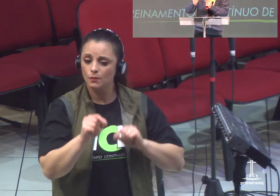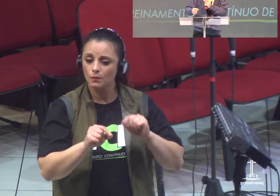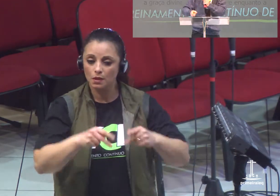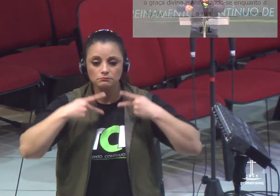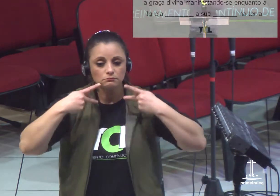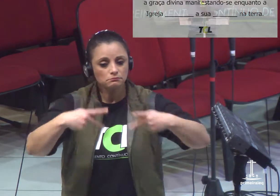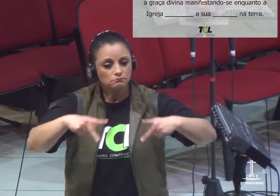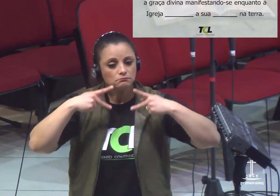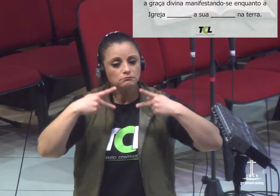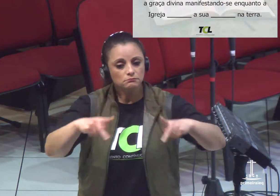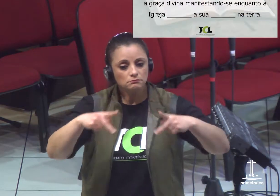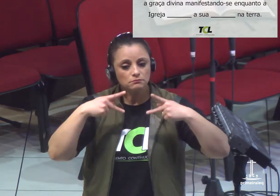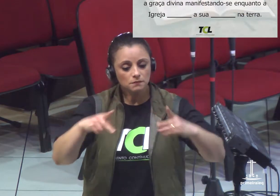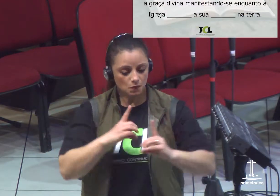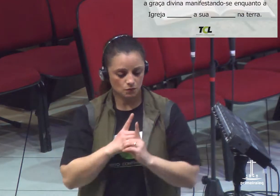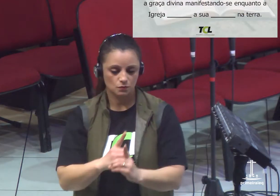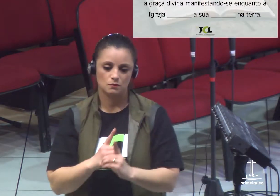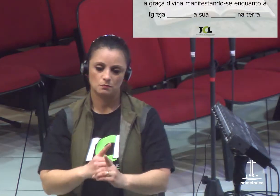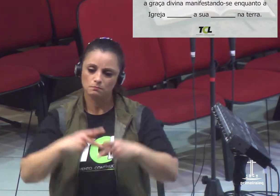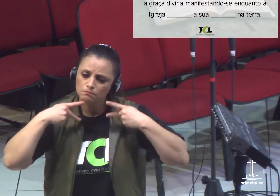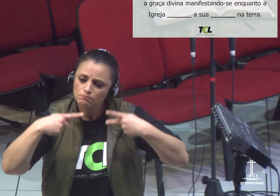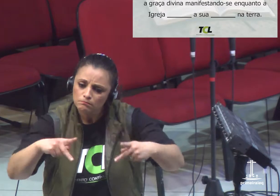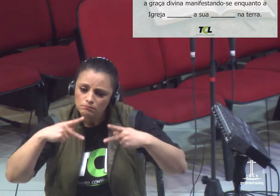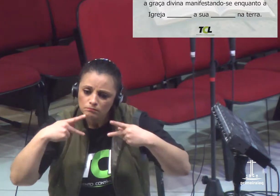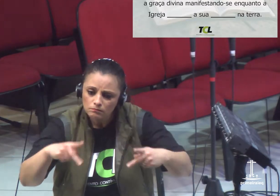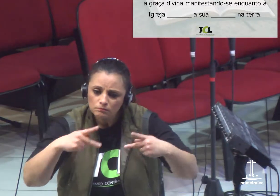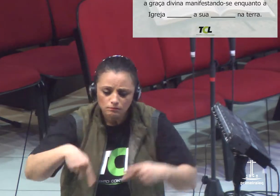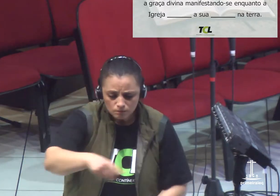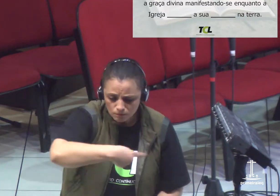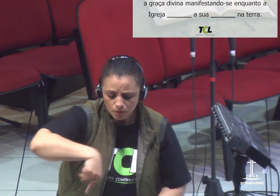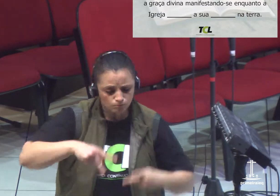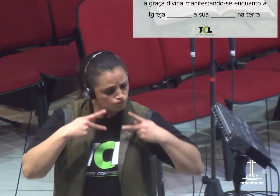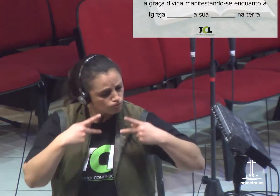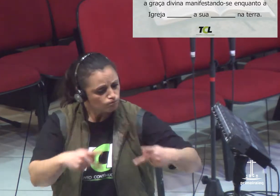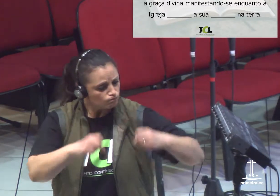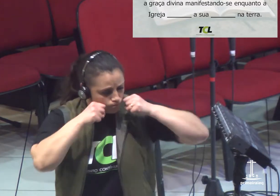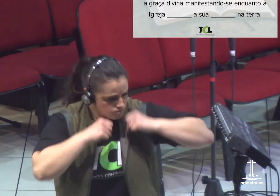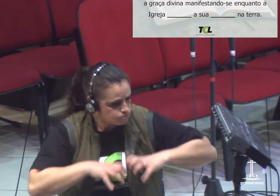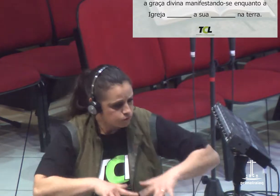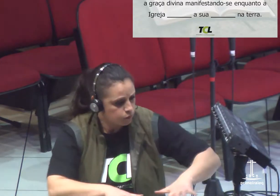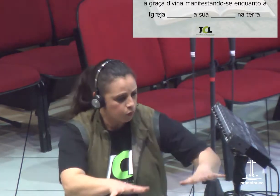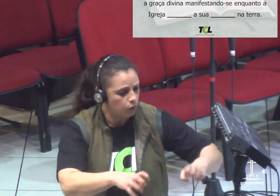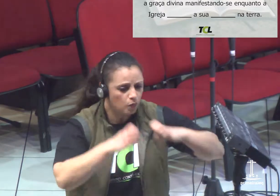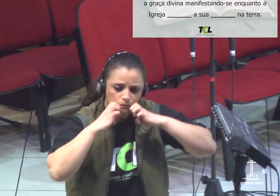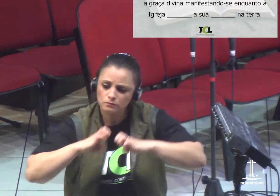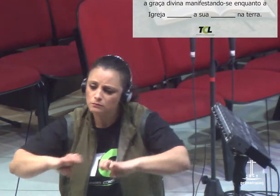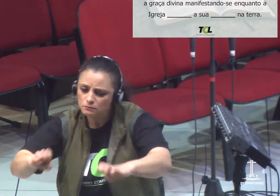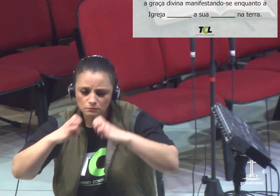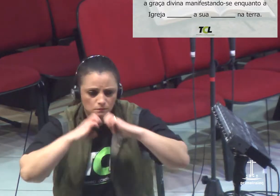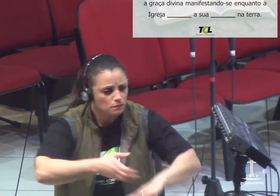era dos discípulos. A tarefa de pregar era dos discípulos.